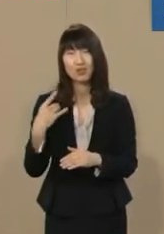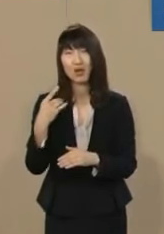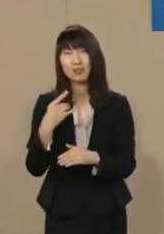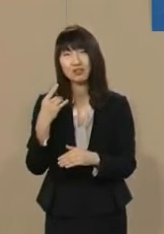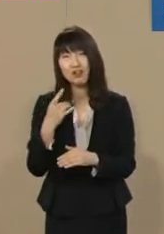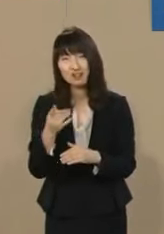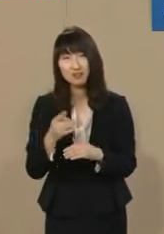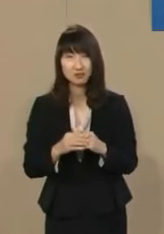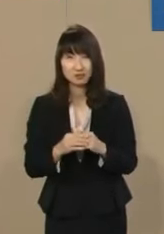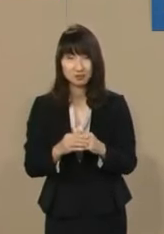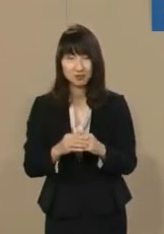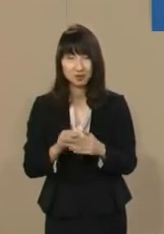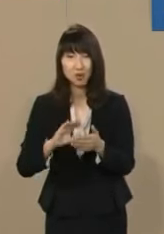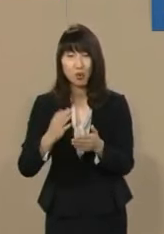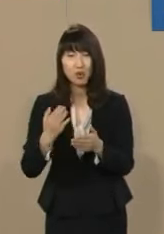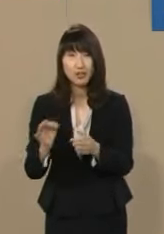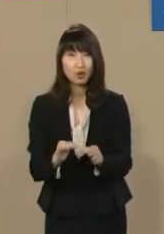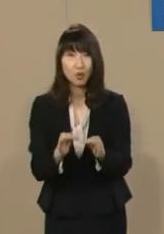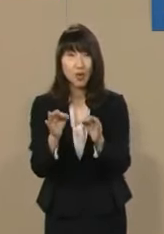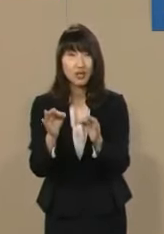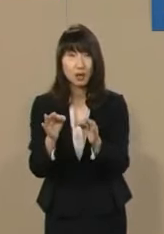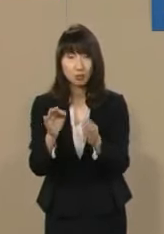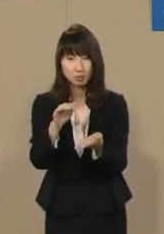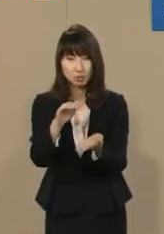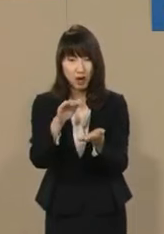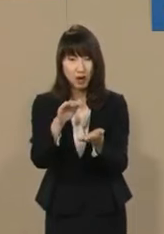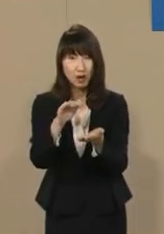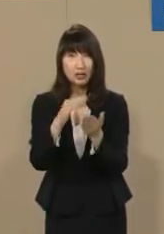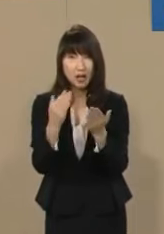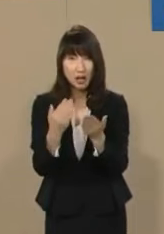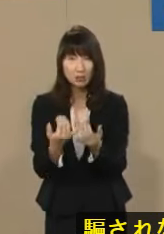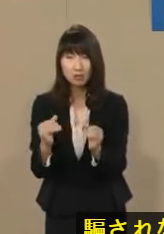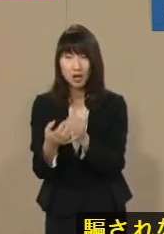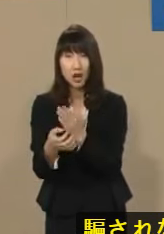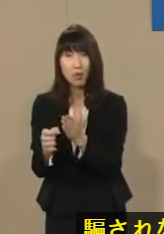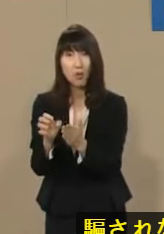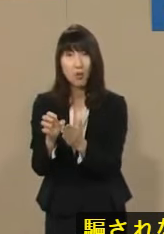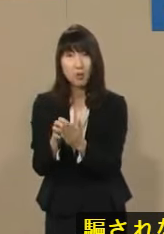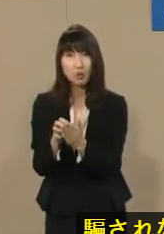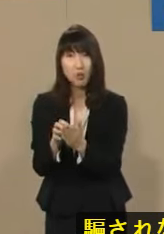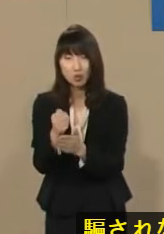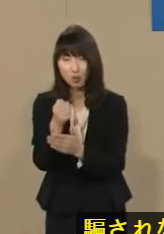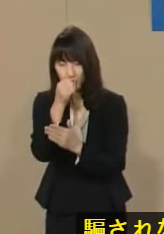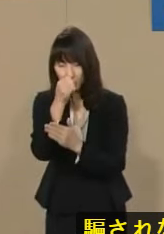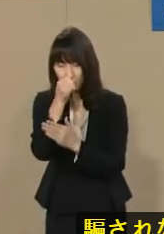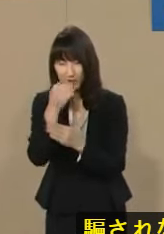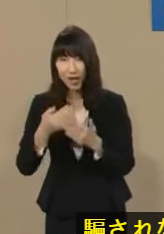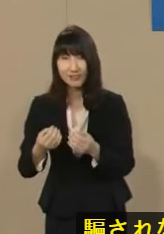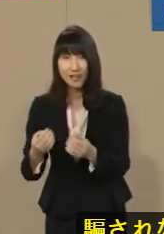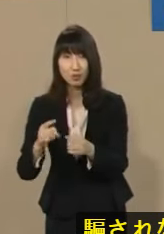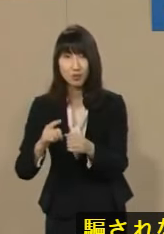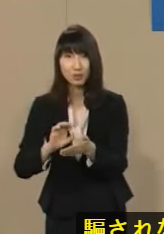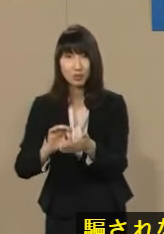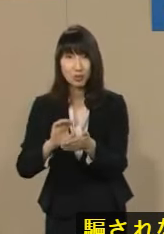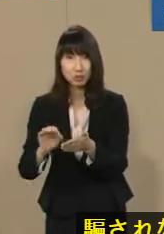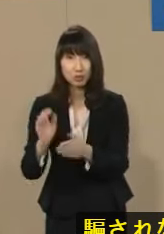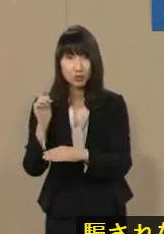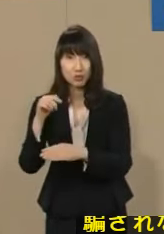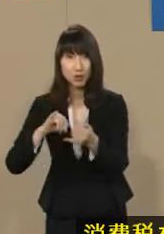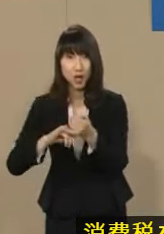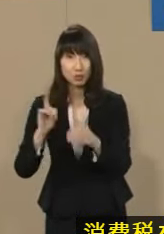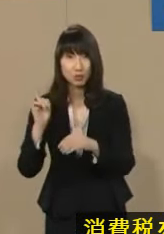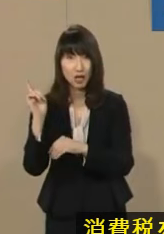ください。消費税を増税した分は全て社会保障の充実と安定化に使うと政府が約束した